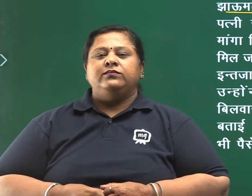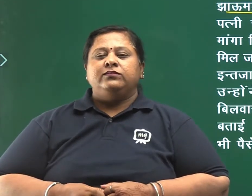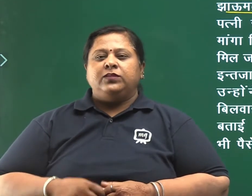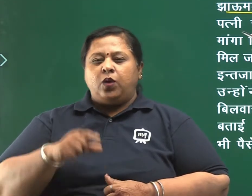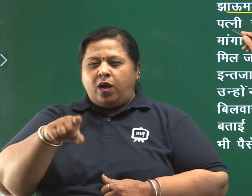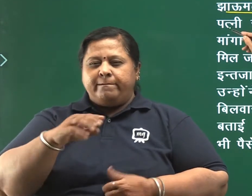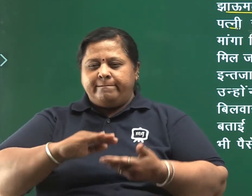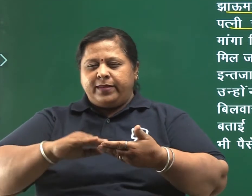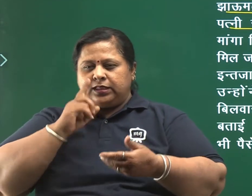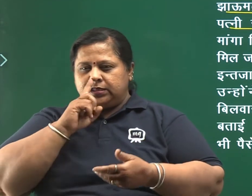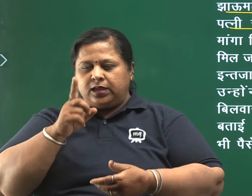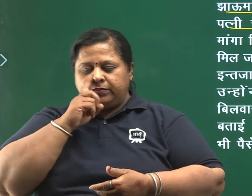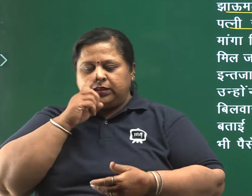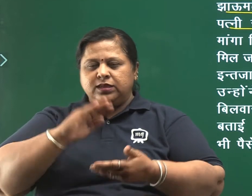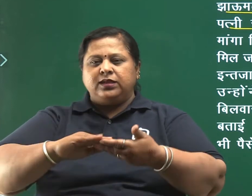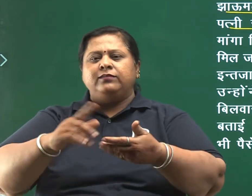और पत्नी से